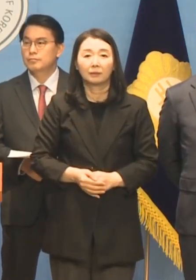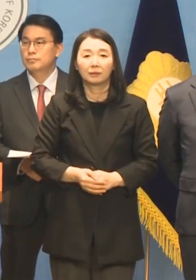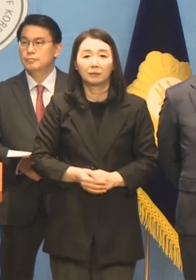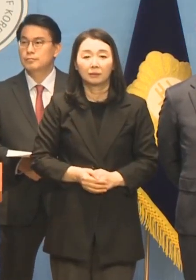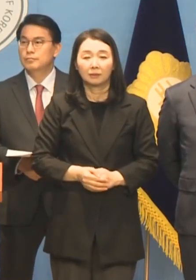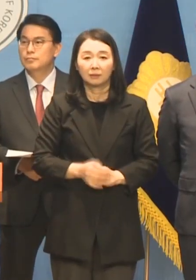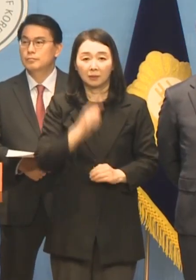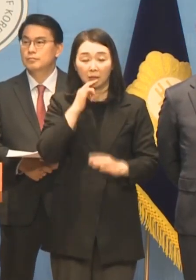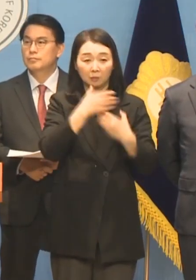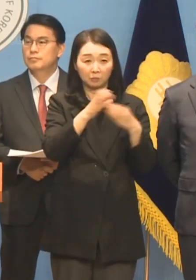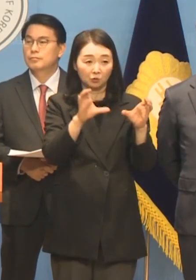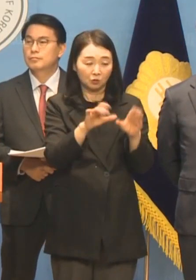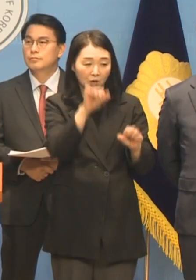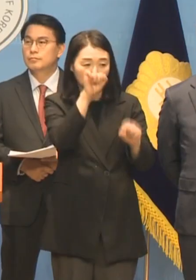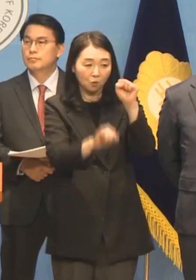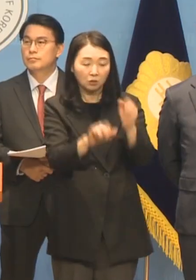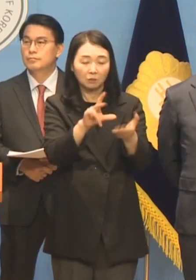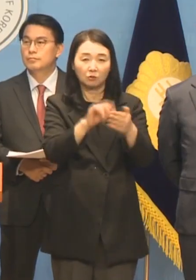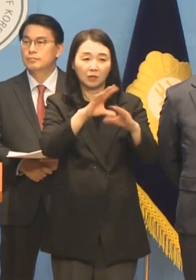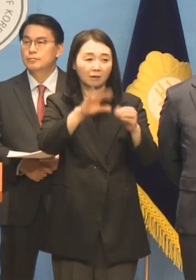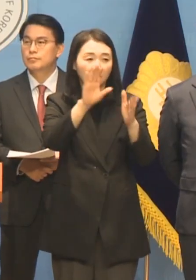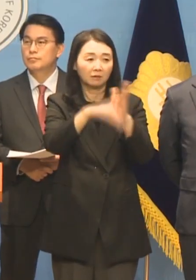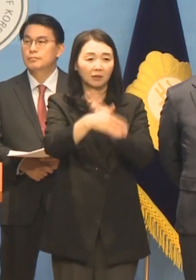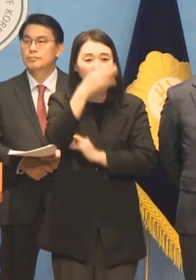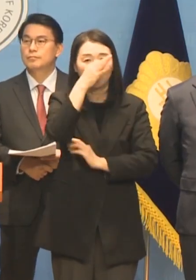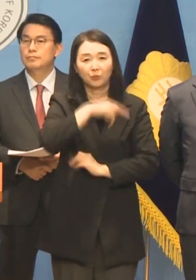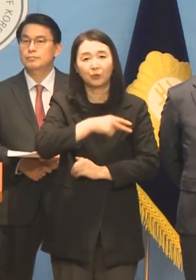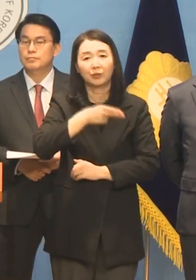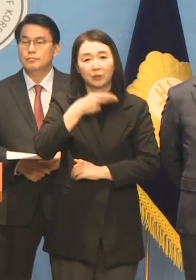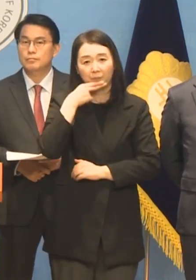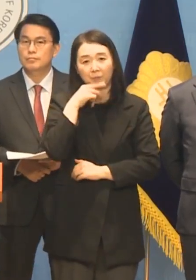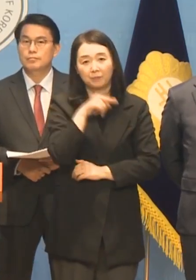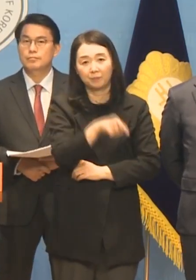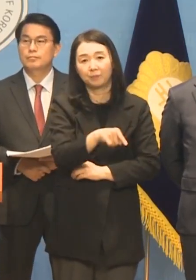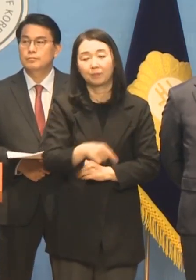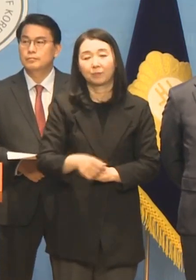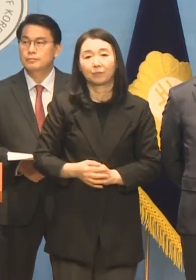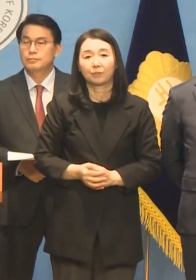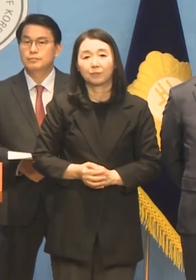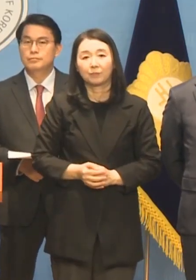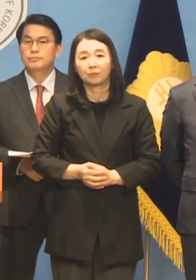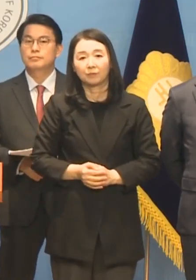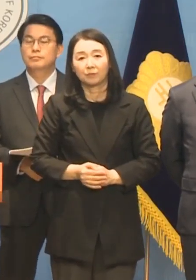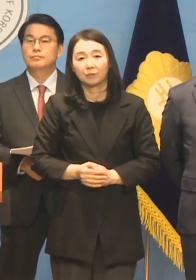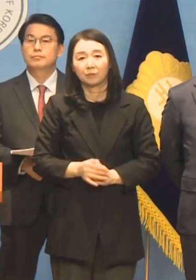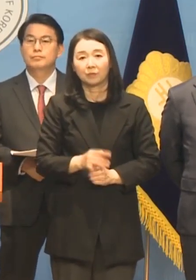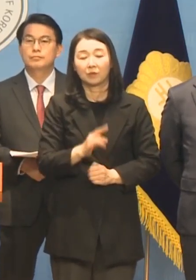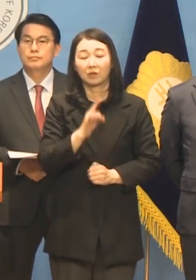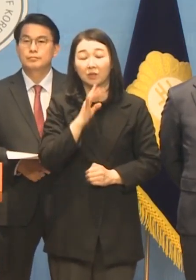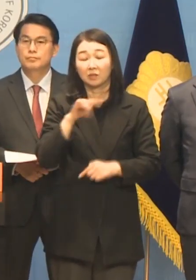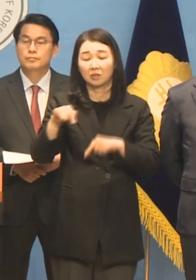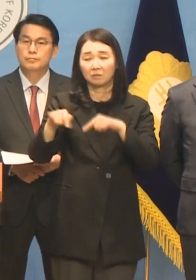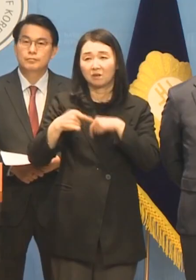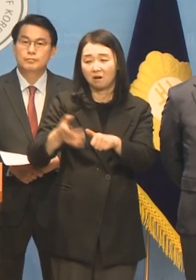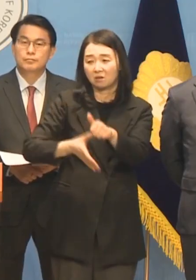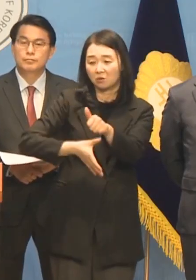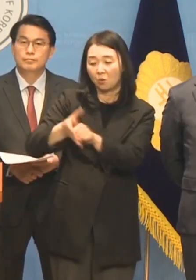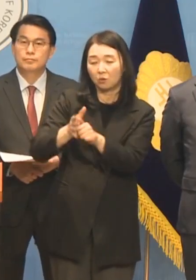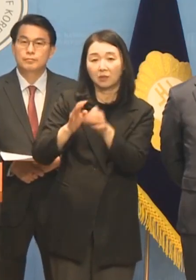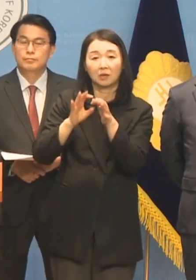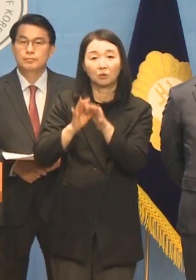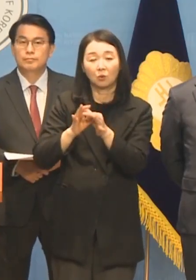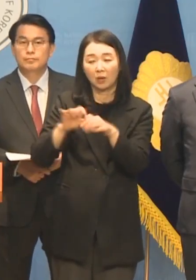지금 민주당의 행태는 문제 해결에 도움이 되지 않으면 물론이고 오로지 정치 공세를 통한